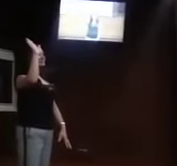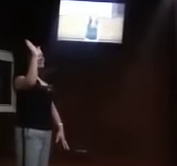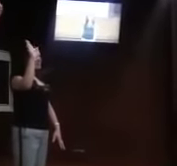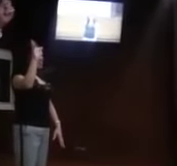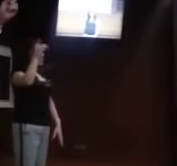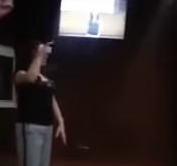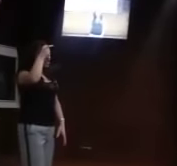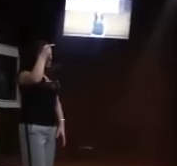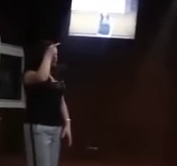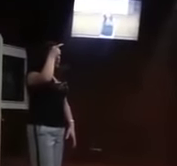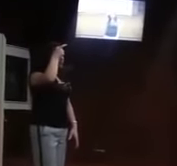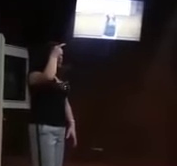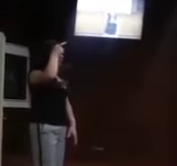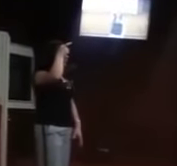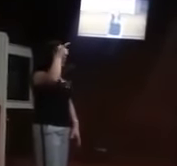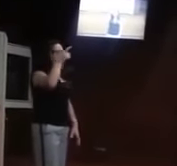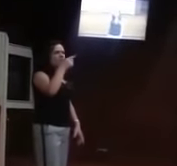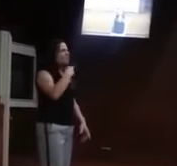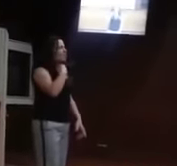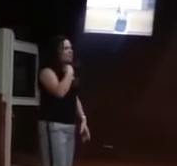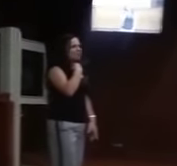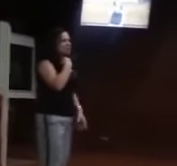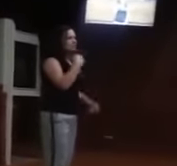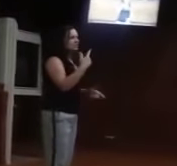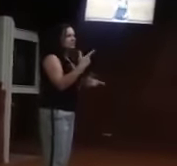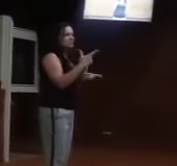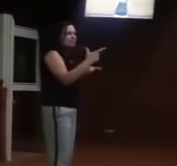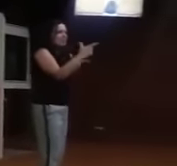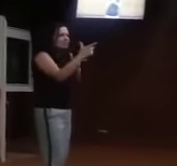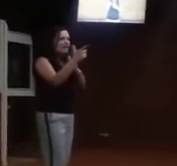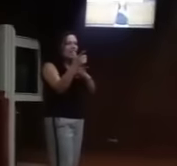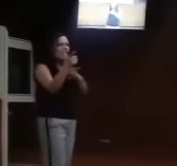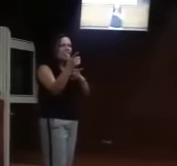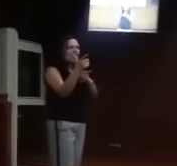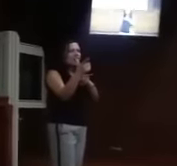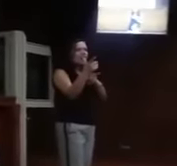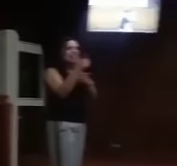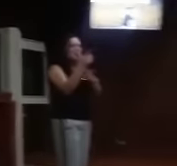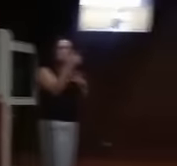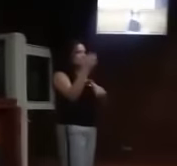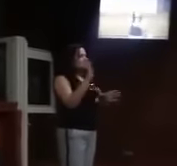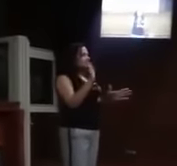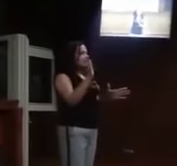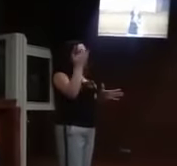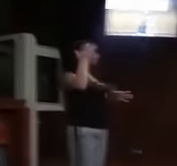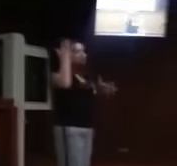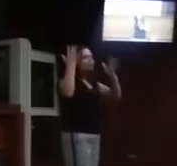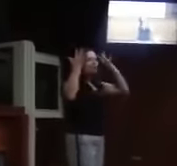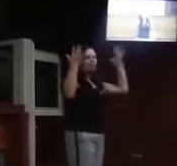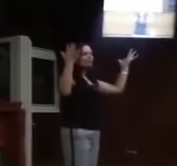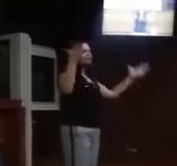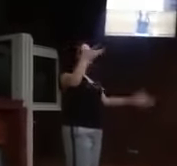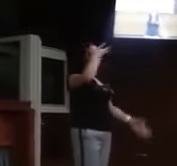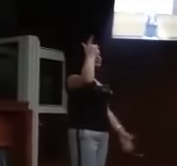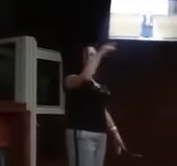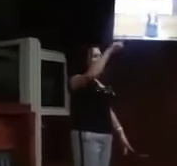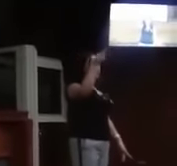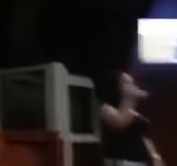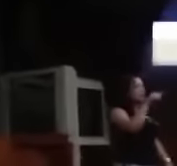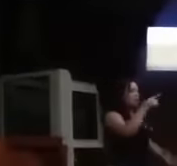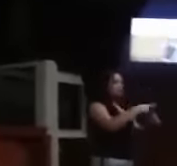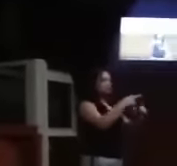Satanás não vai assassinar essa geração. Amém. Que tem comprometimento com o sangue real. Satanás